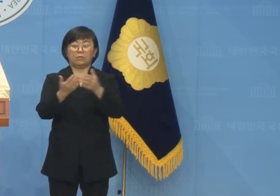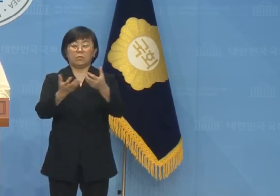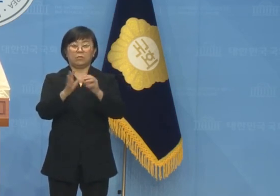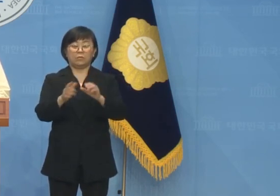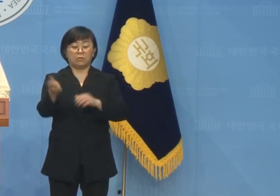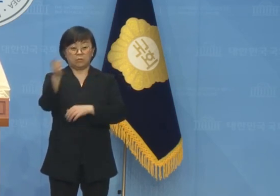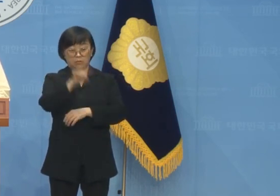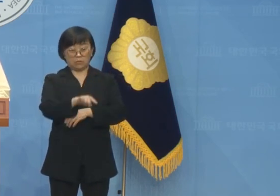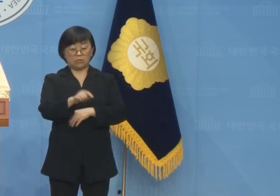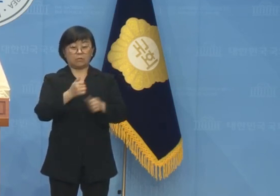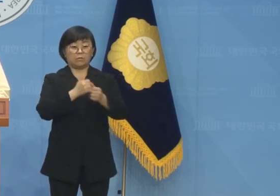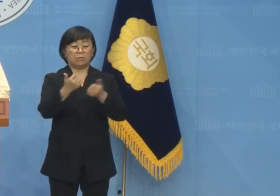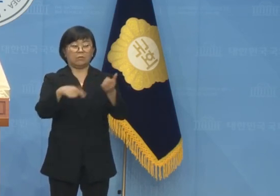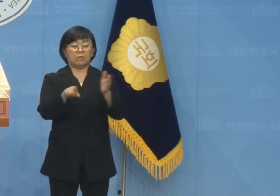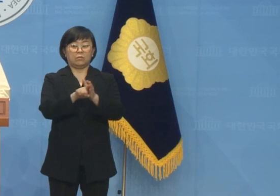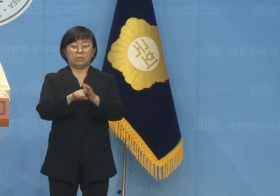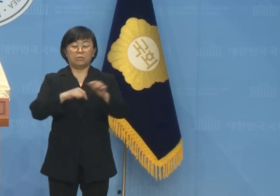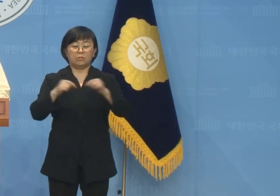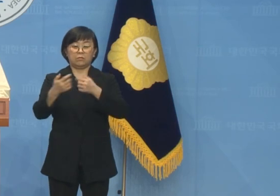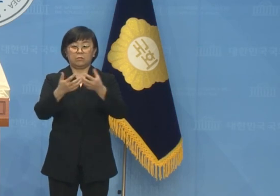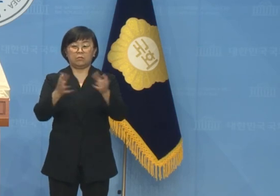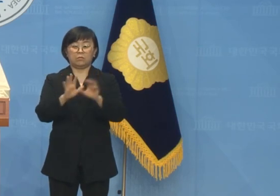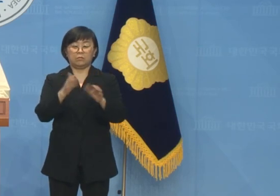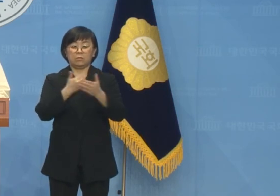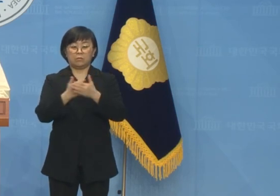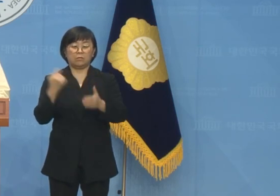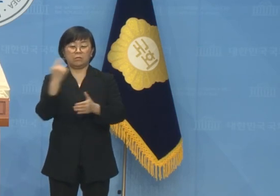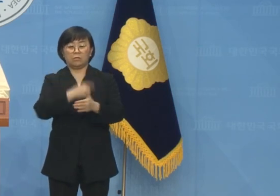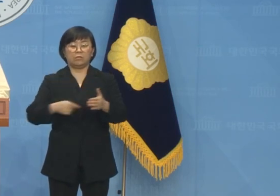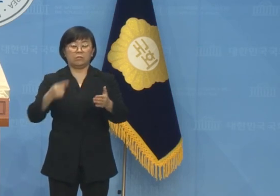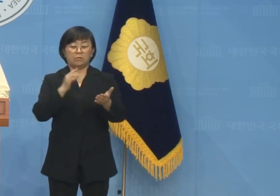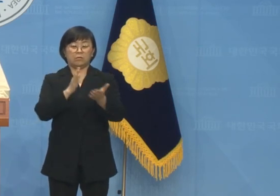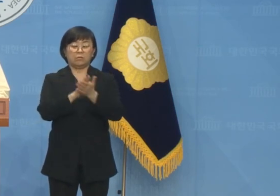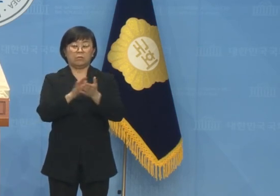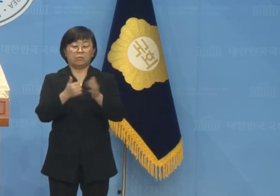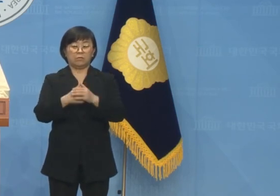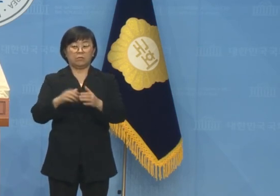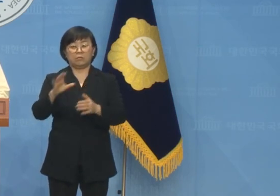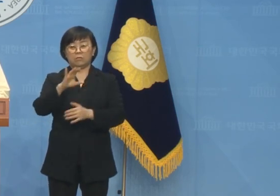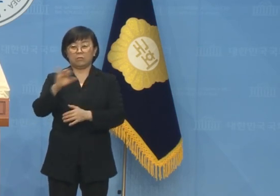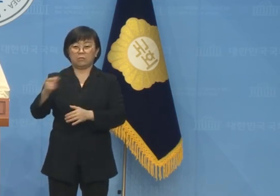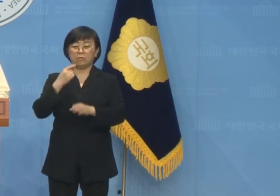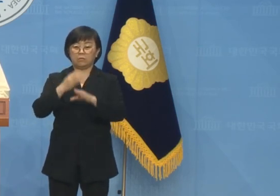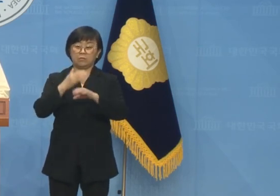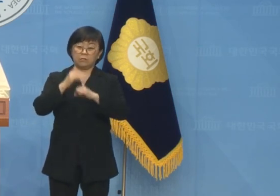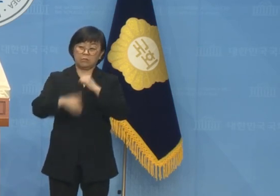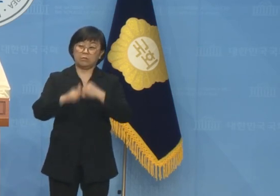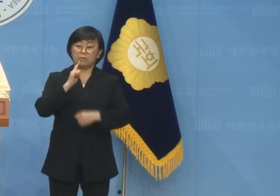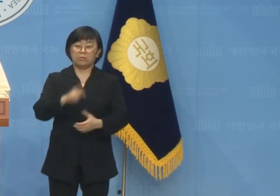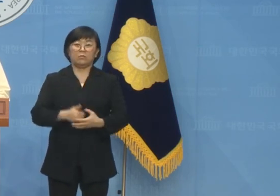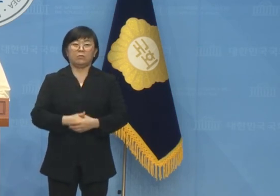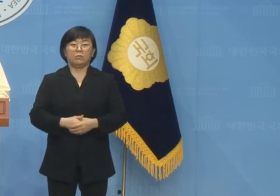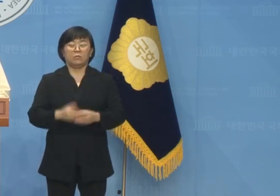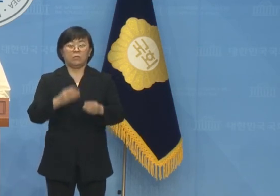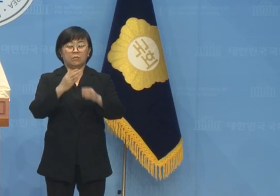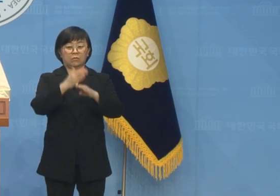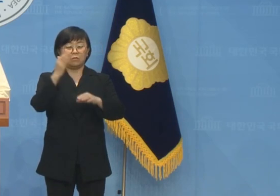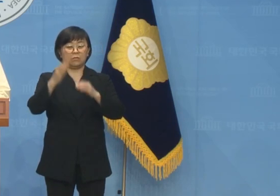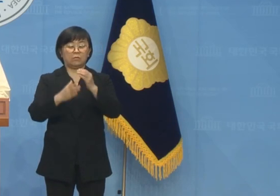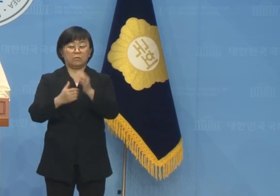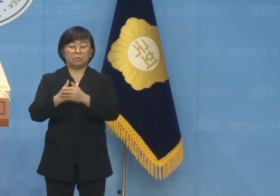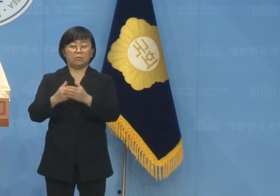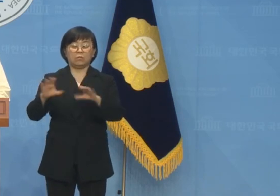이기기 위해서는 이런 정당과도 한몸이 되는 것이 이인영 의원이 생각하는 민주주의입니다 통일부 장관까지